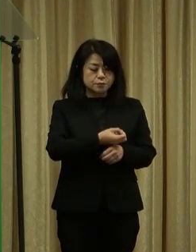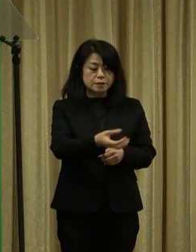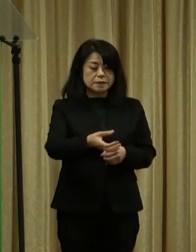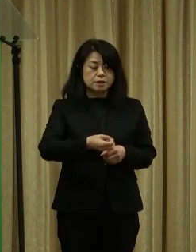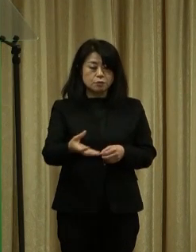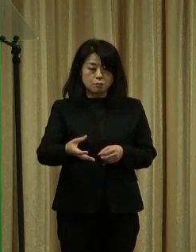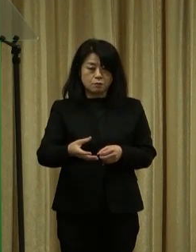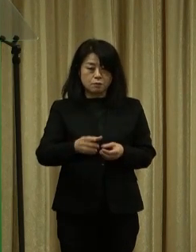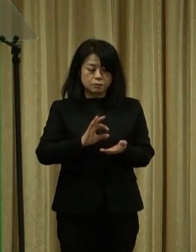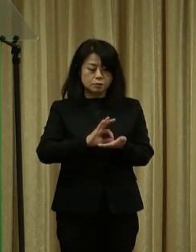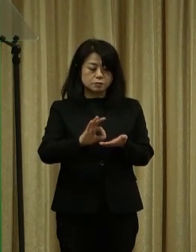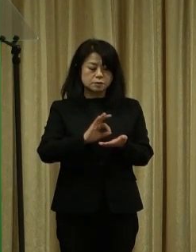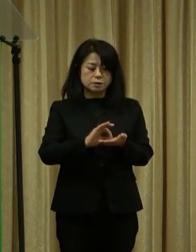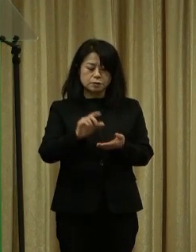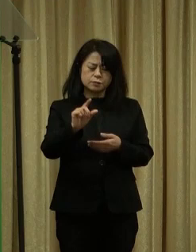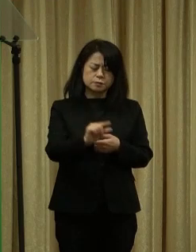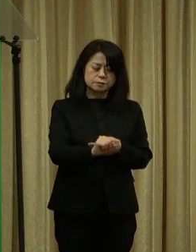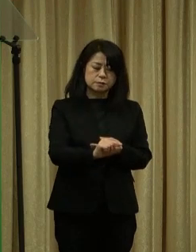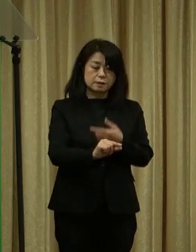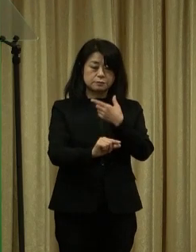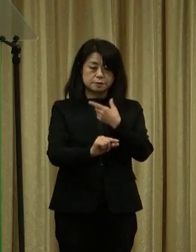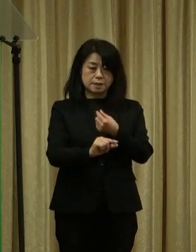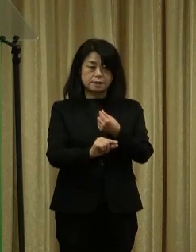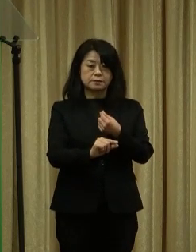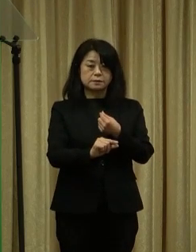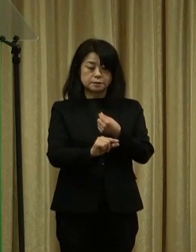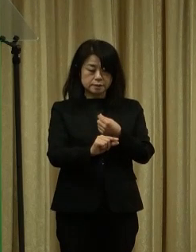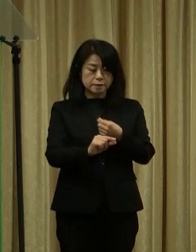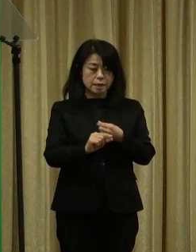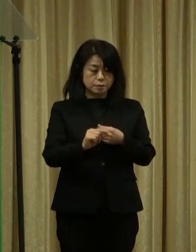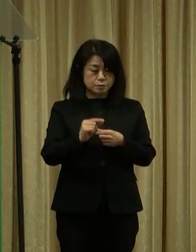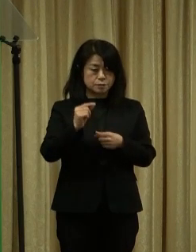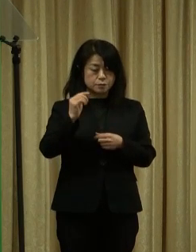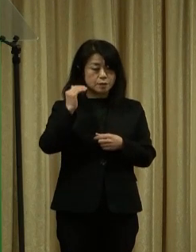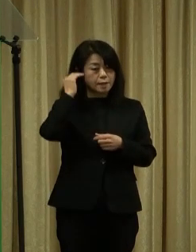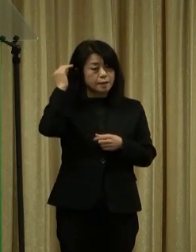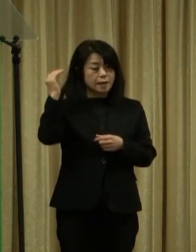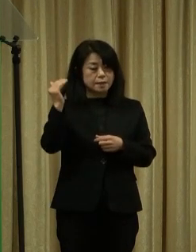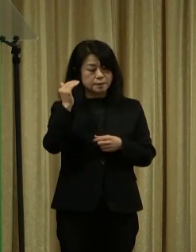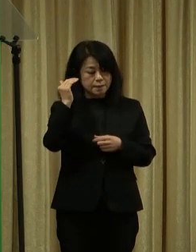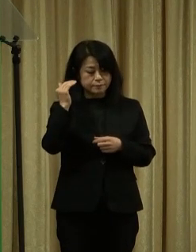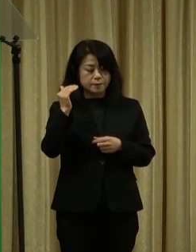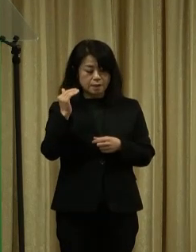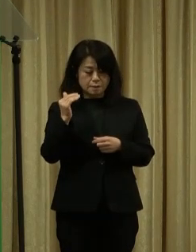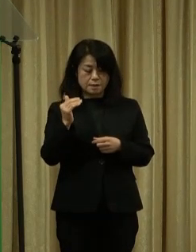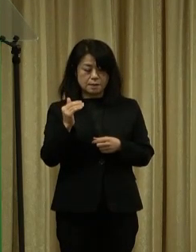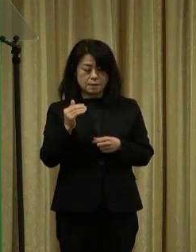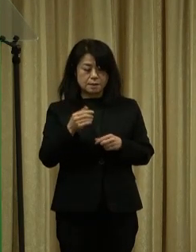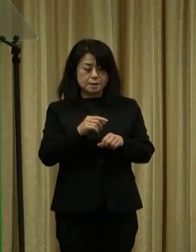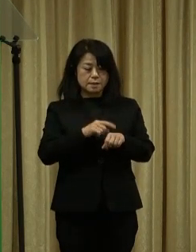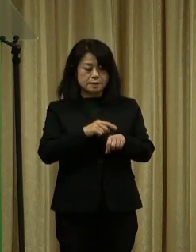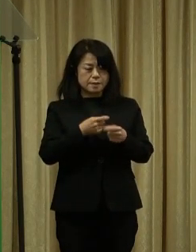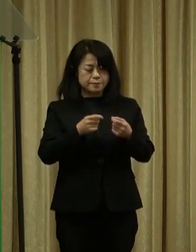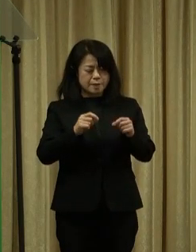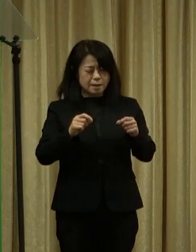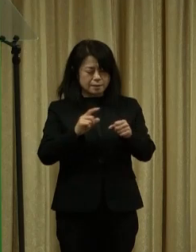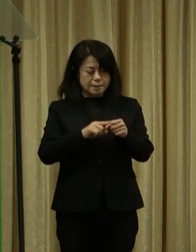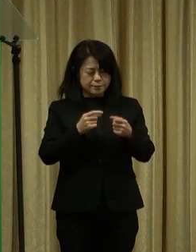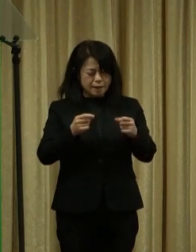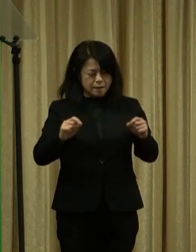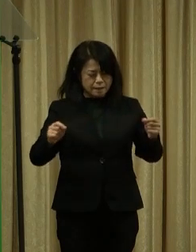使用を少なくできないかということ、まあ、そういったコンセプトで長年かかって作ってきた品種であ